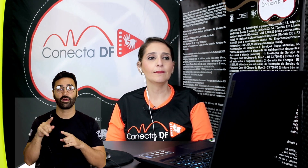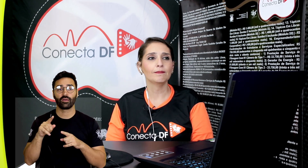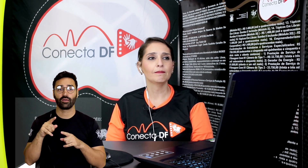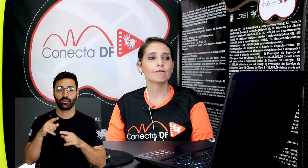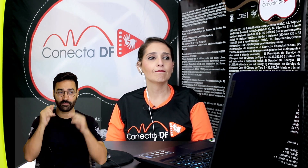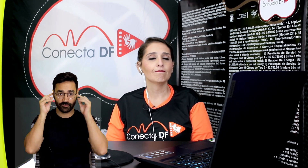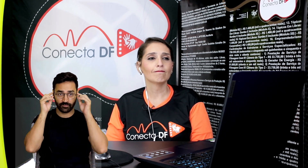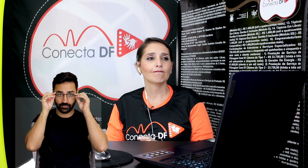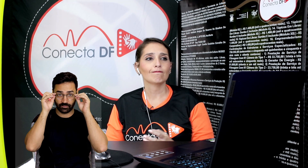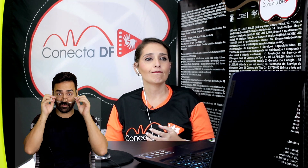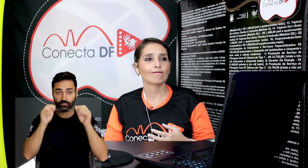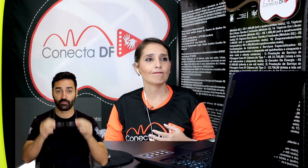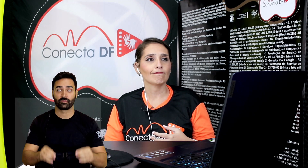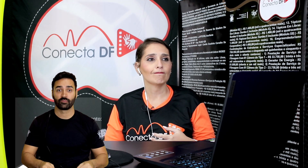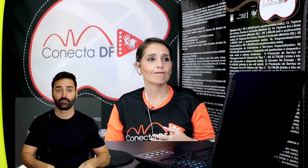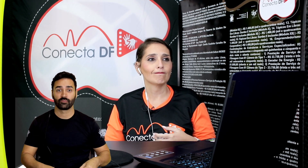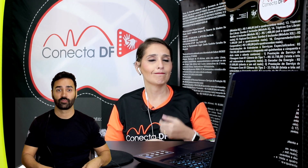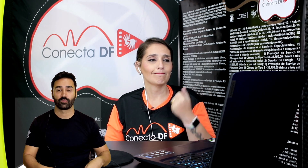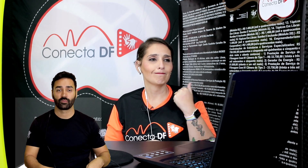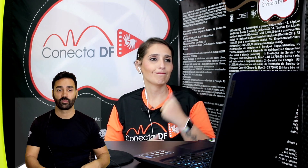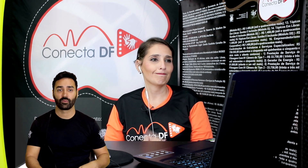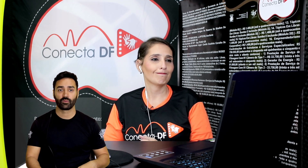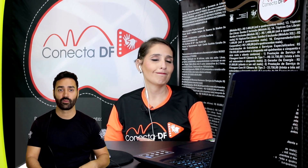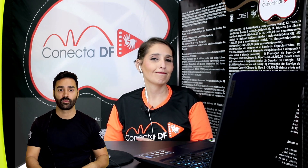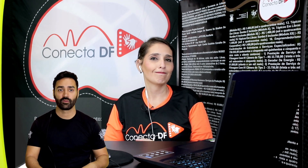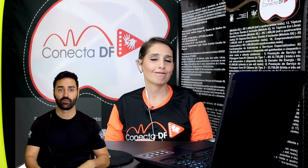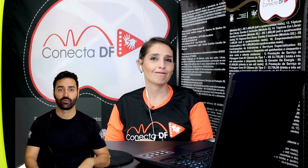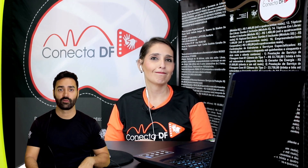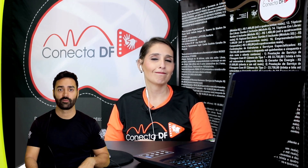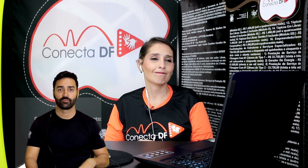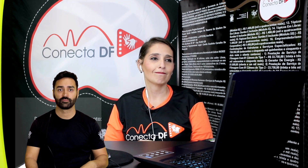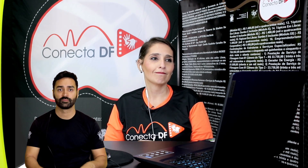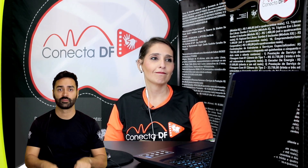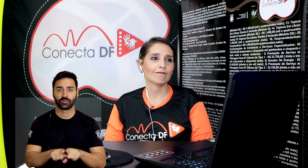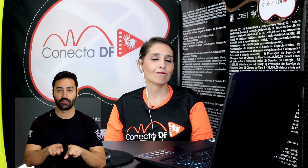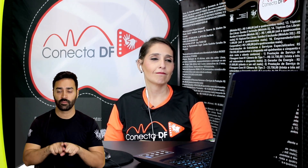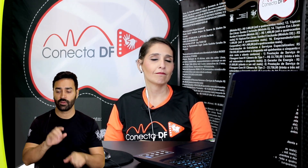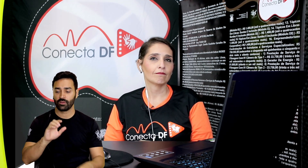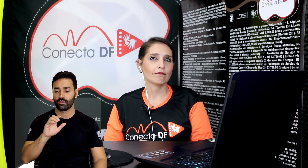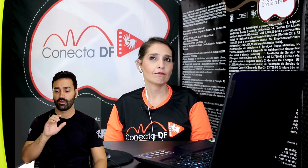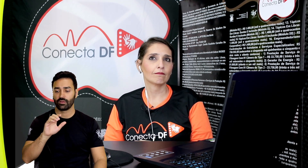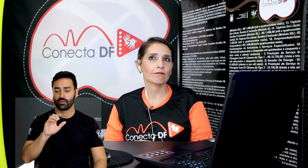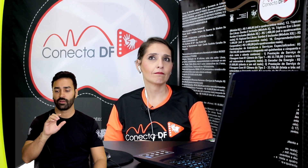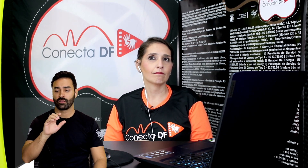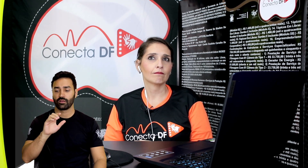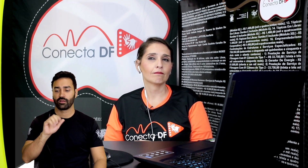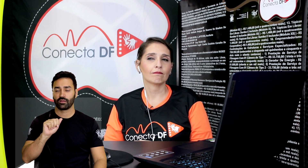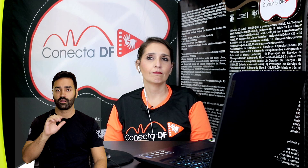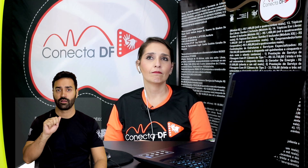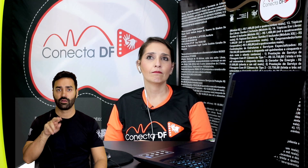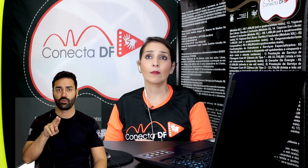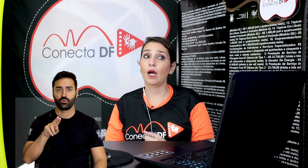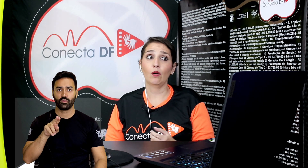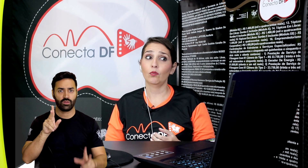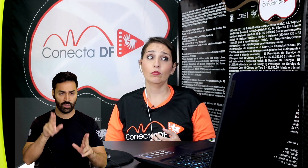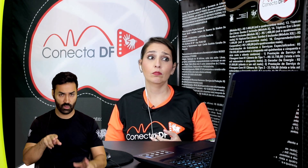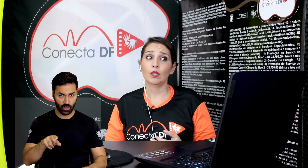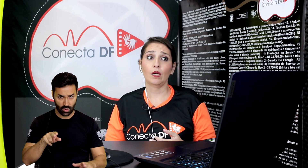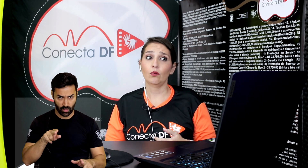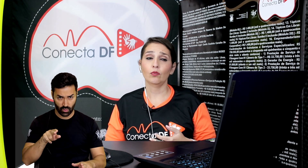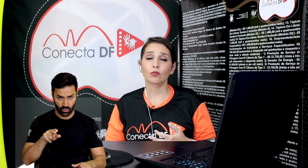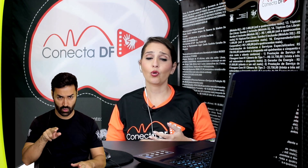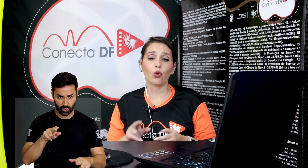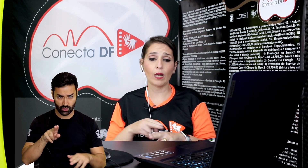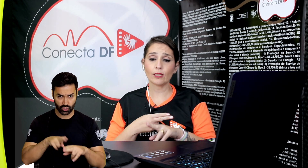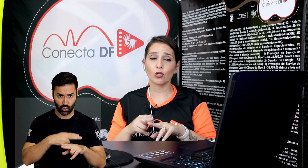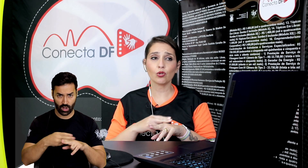né? Ah, tá. E o cacau, a gente pode estar utilizando o mesmo sinal do chocolate ou não?